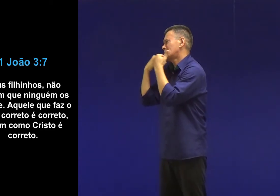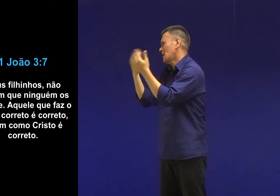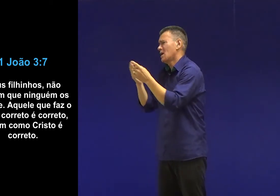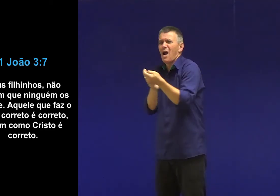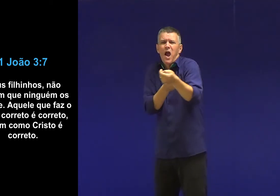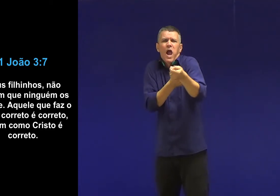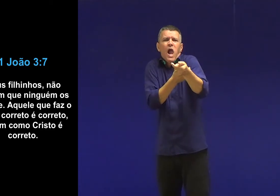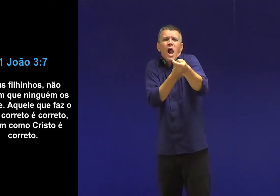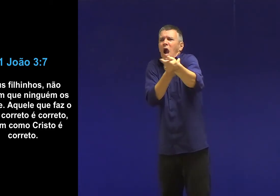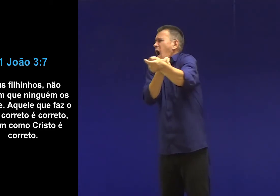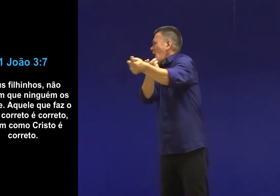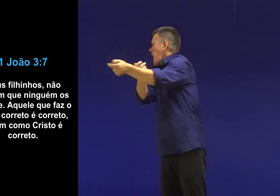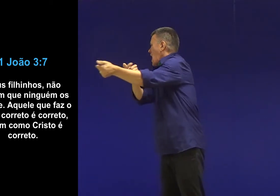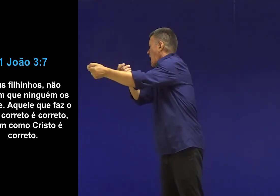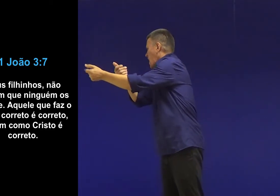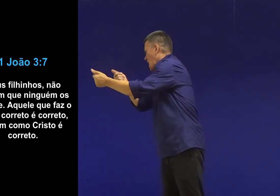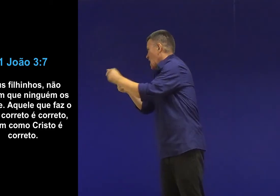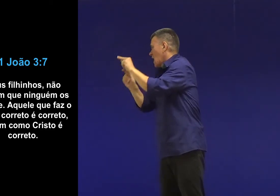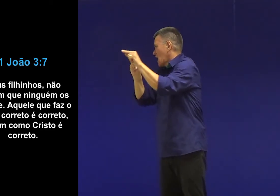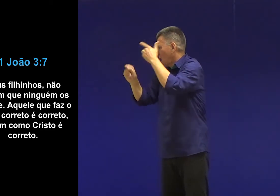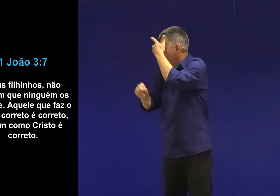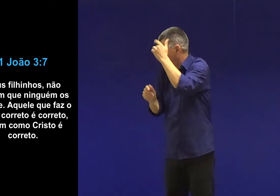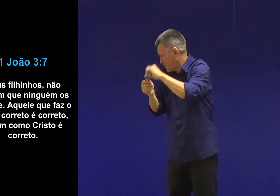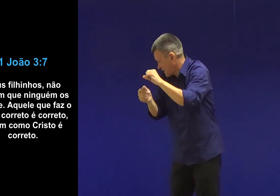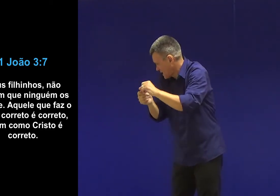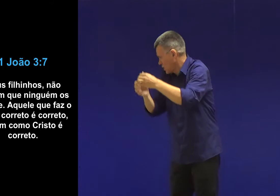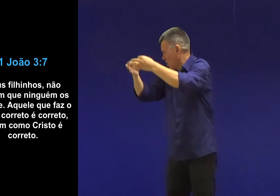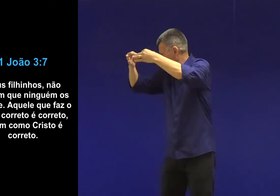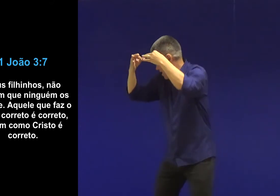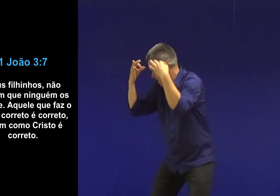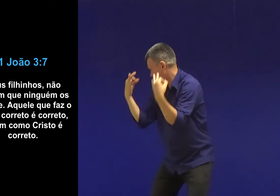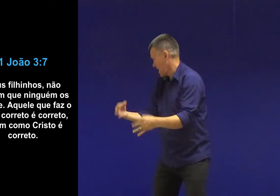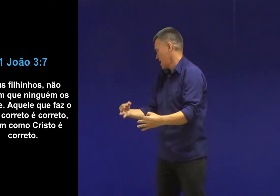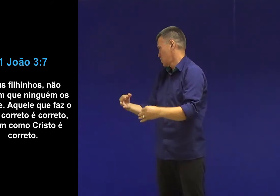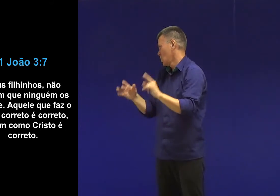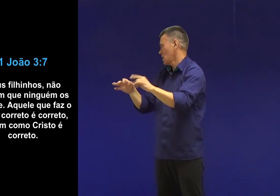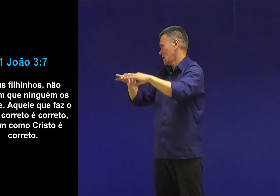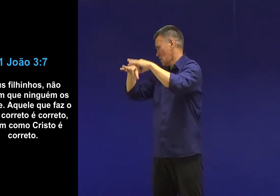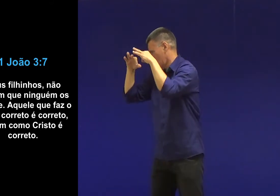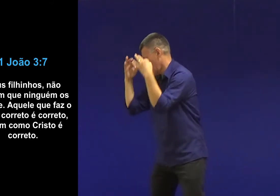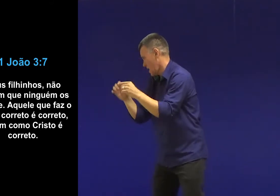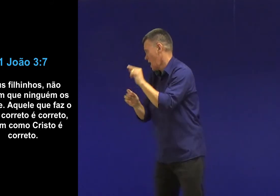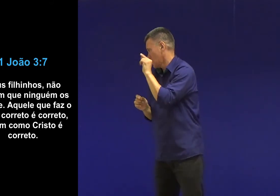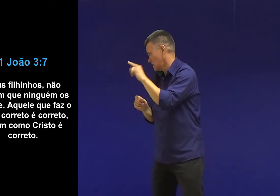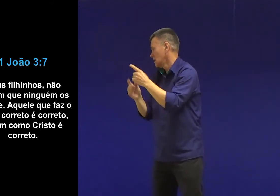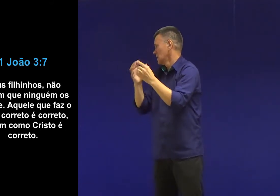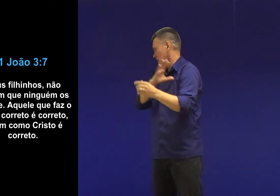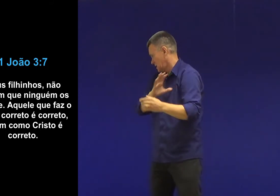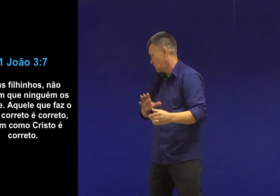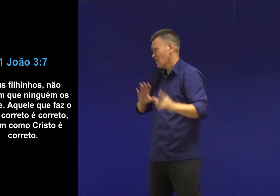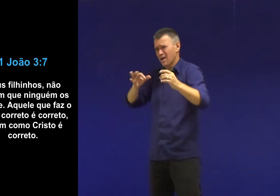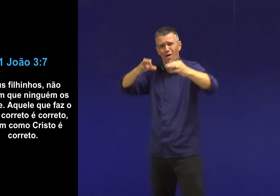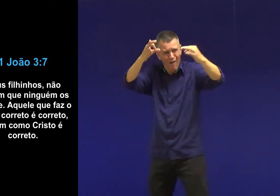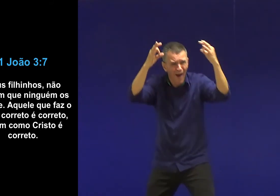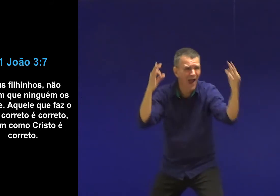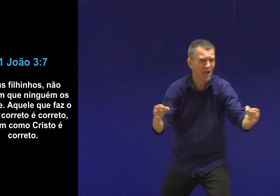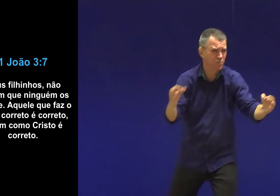que ninguém os engane. Aquele que faz o que é correto. Assim como Cristo